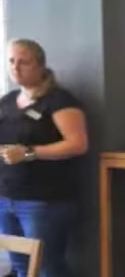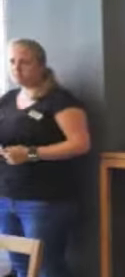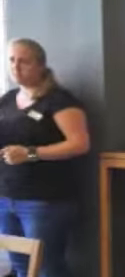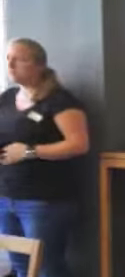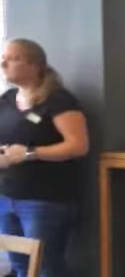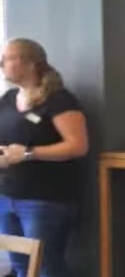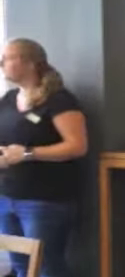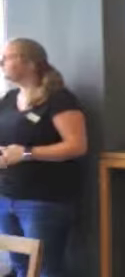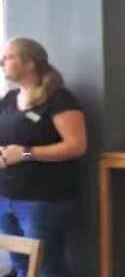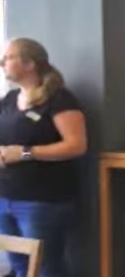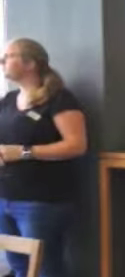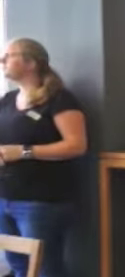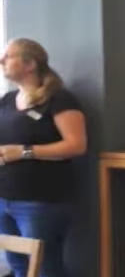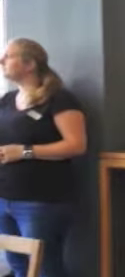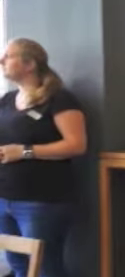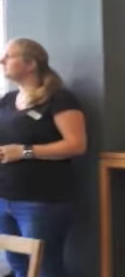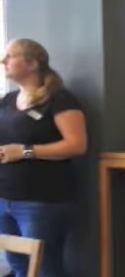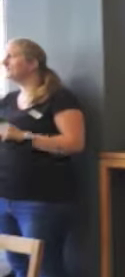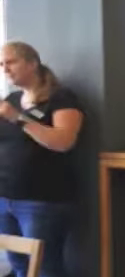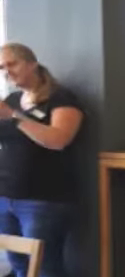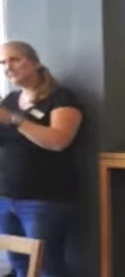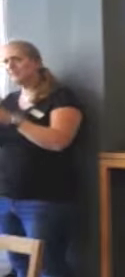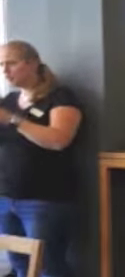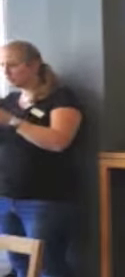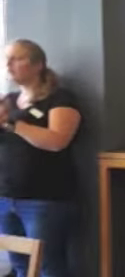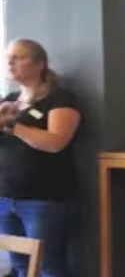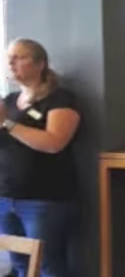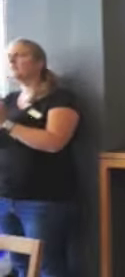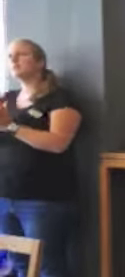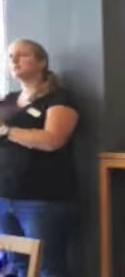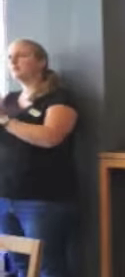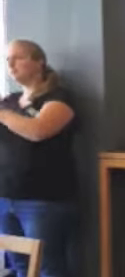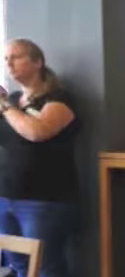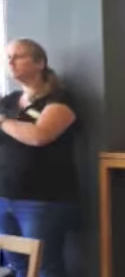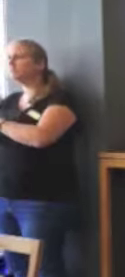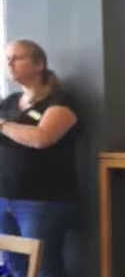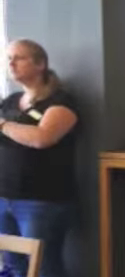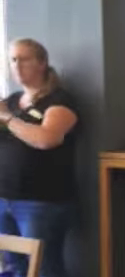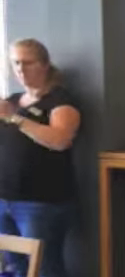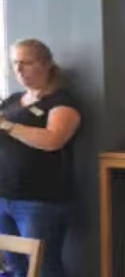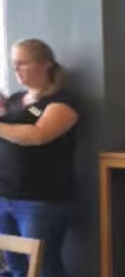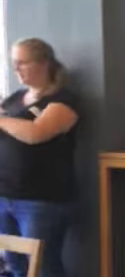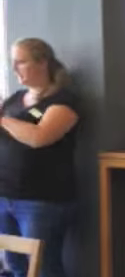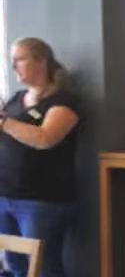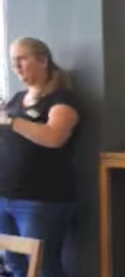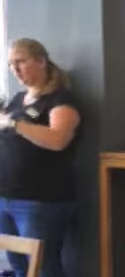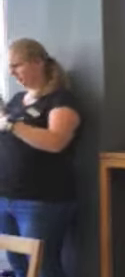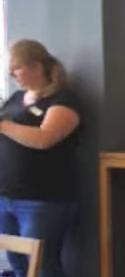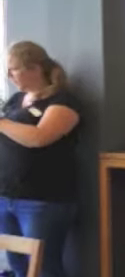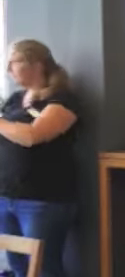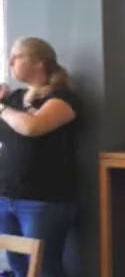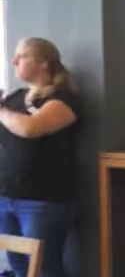någonting som... Men det är just det där det finns framgång, alltså att haka på. Hur ska långtidsarbetslösa få del av det